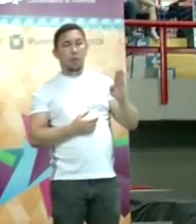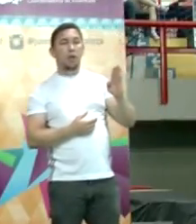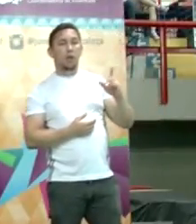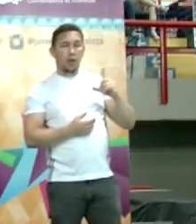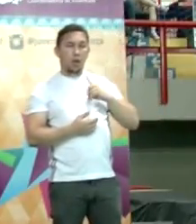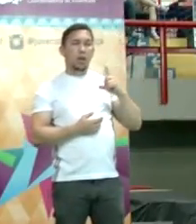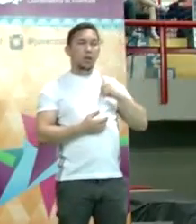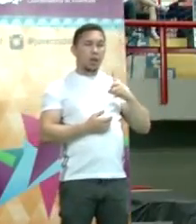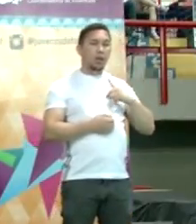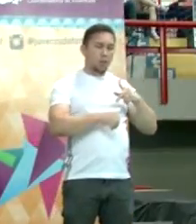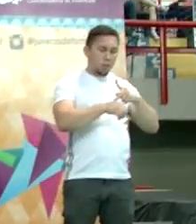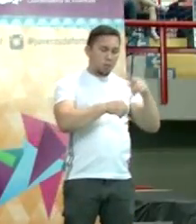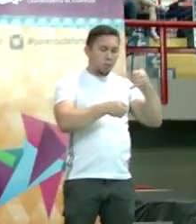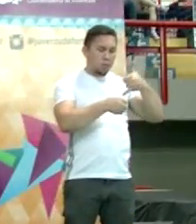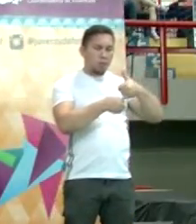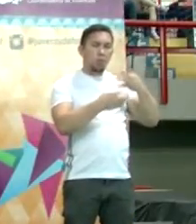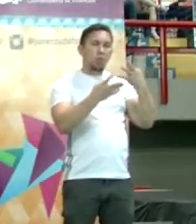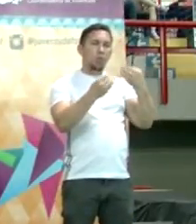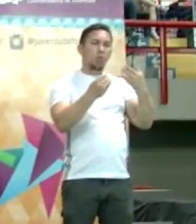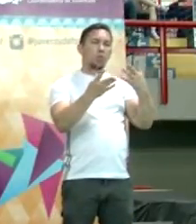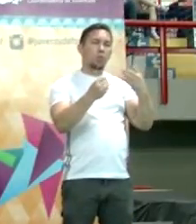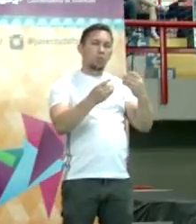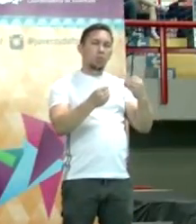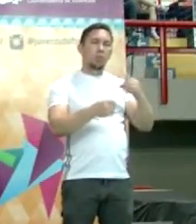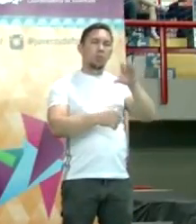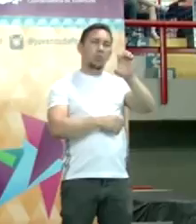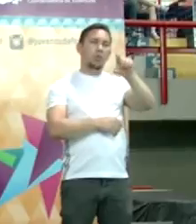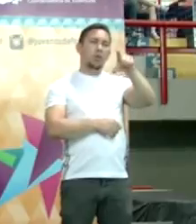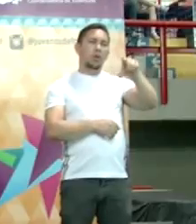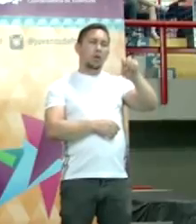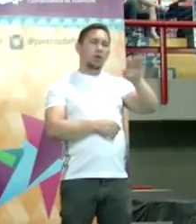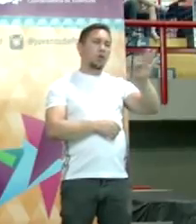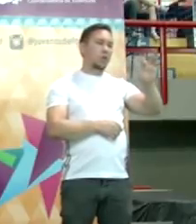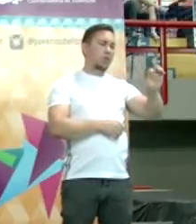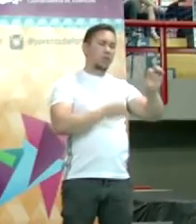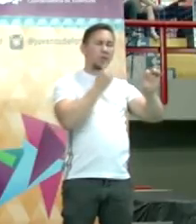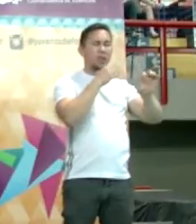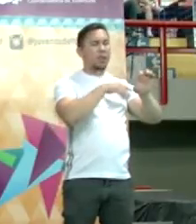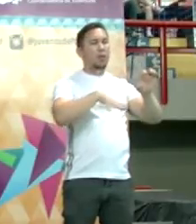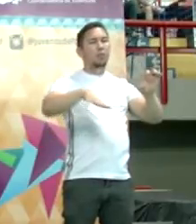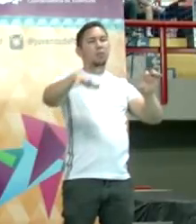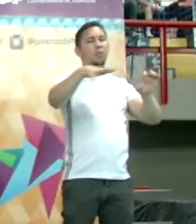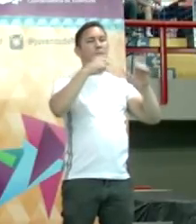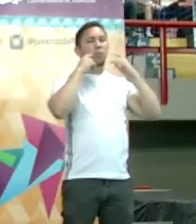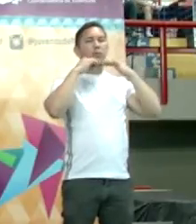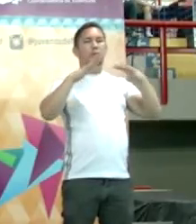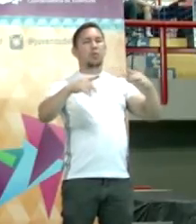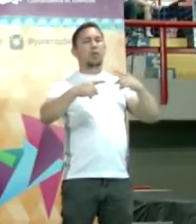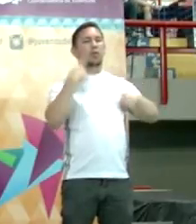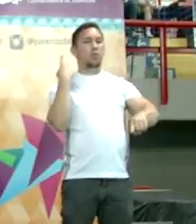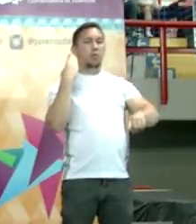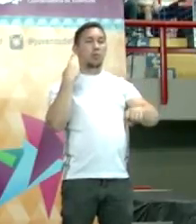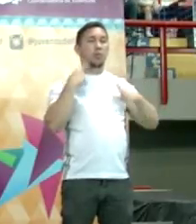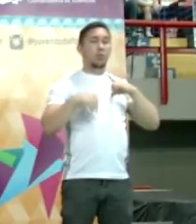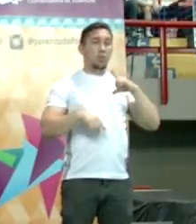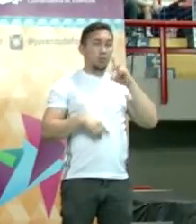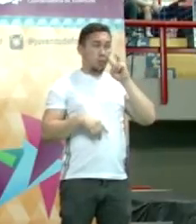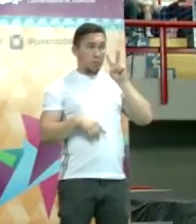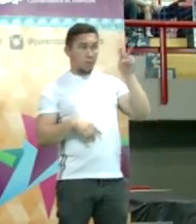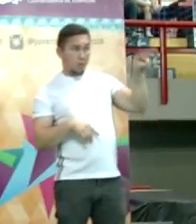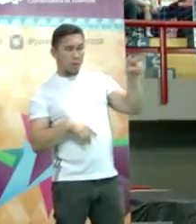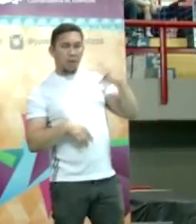um petróleo com muito enxofre. Isso não é muito bom para o ambiente. Vocês já viram nos postos